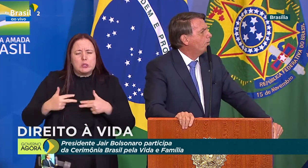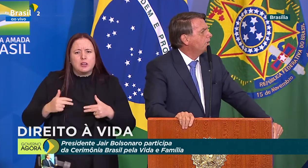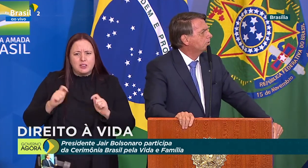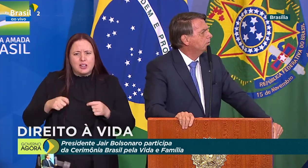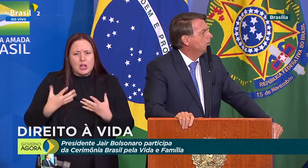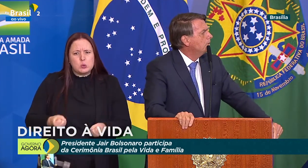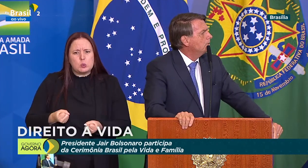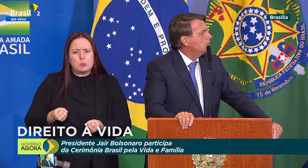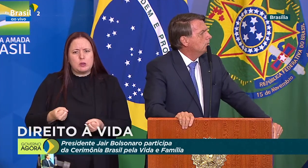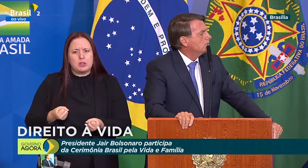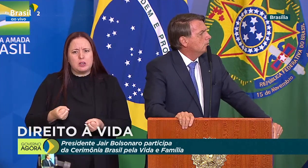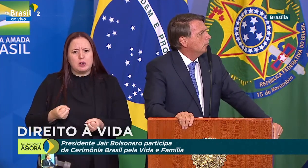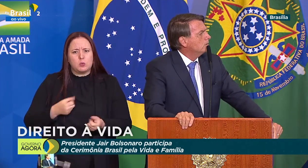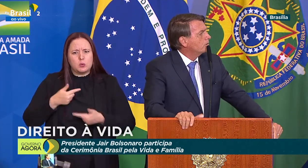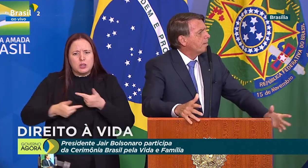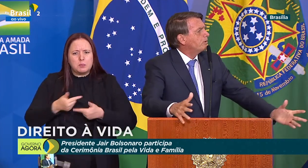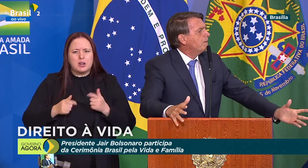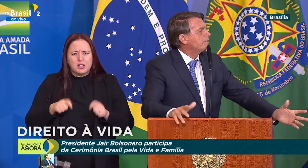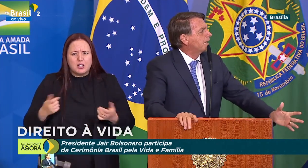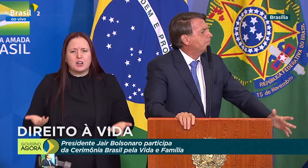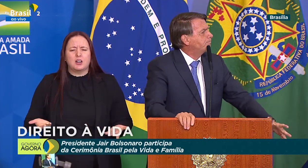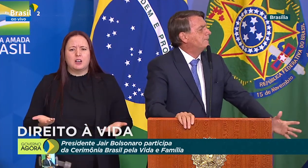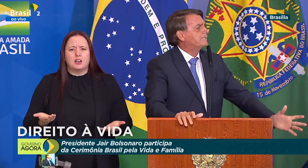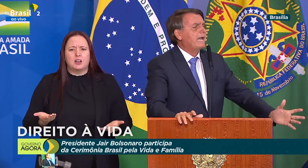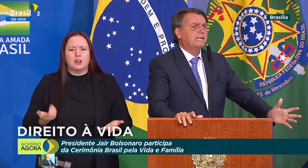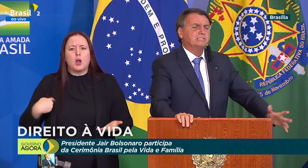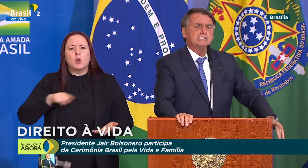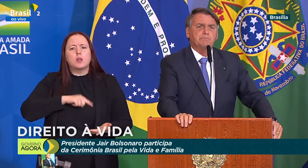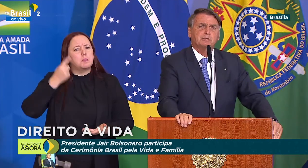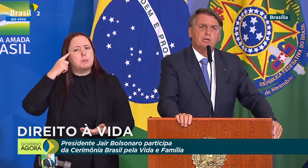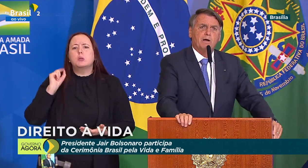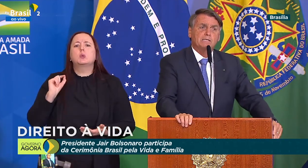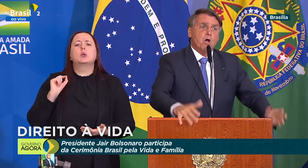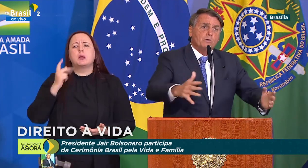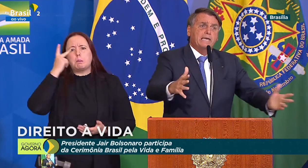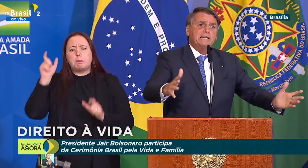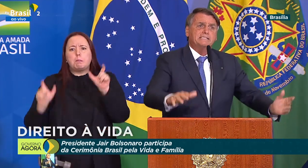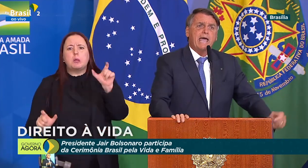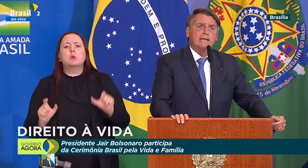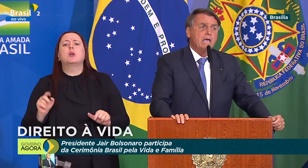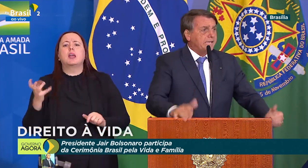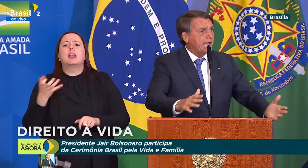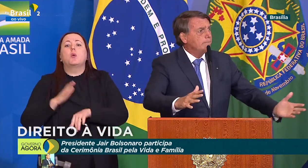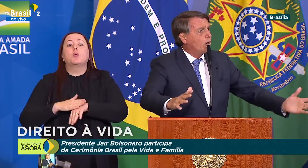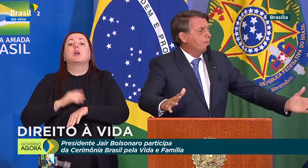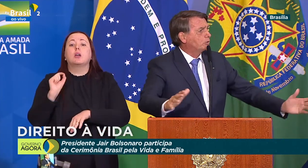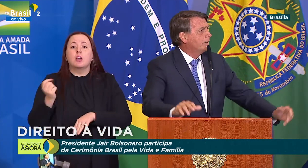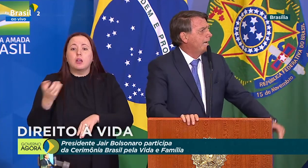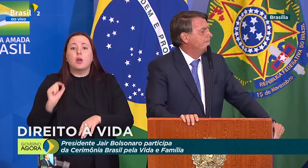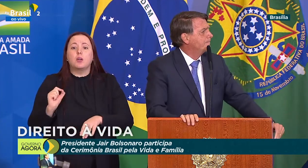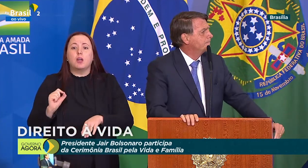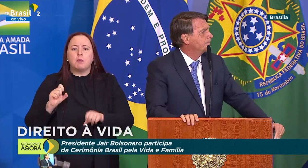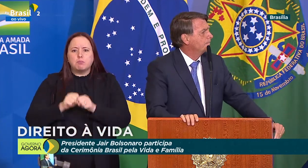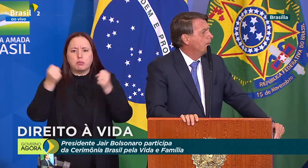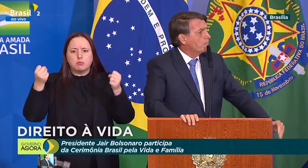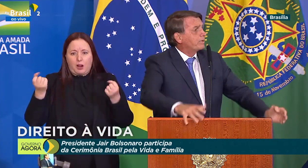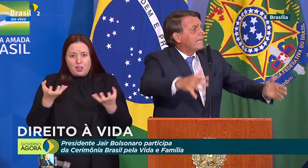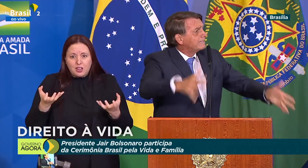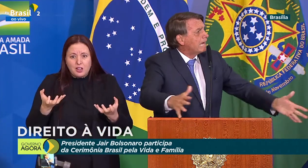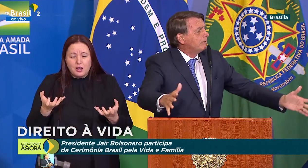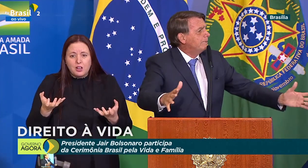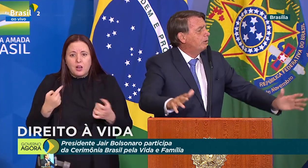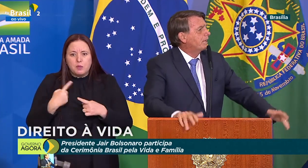aquele posto O que podemos até pensar que está essas pessoas o que que eles querem quero uma ruptura